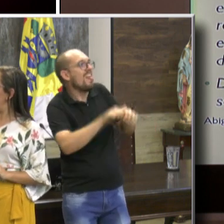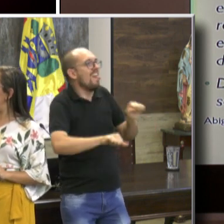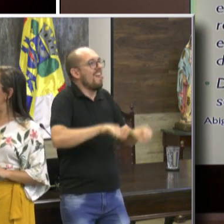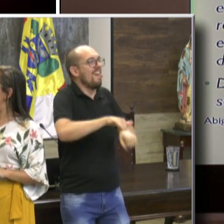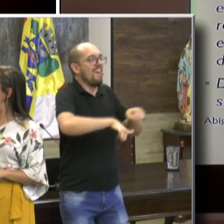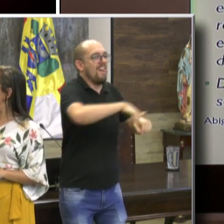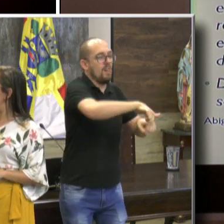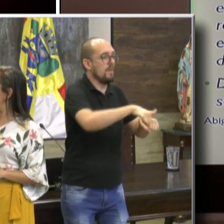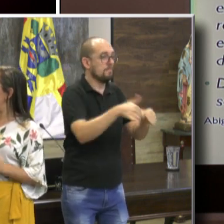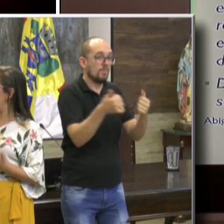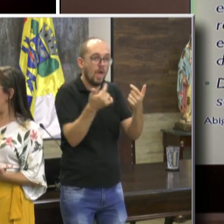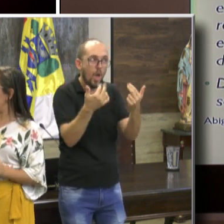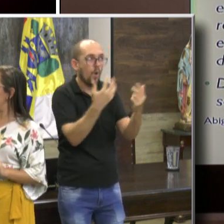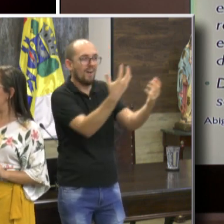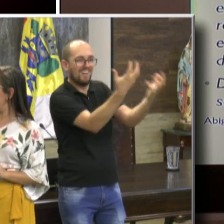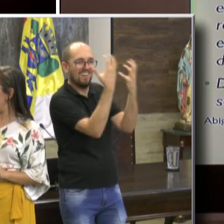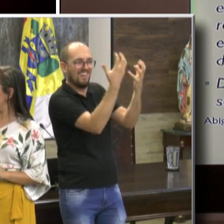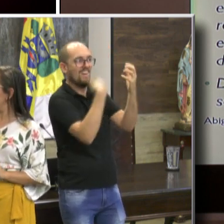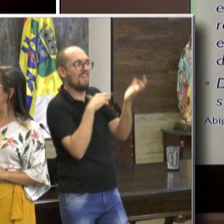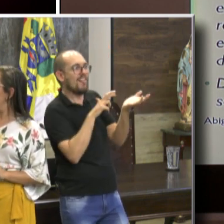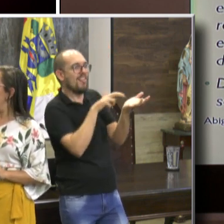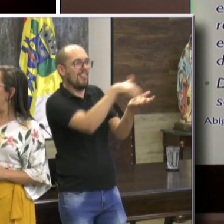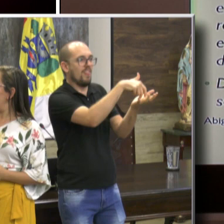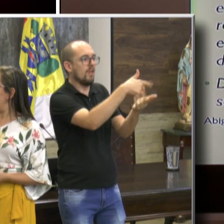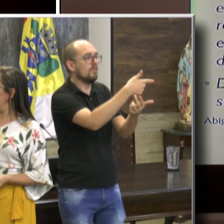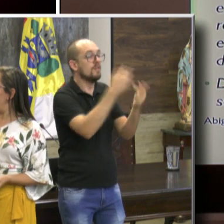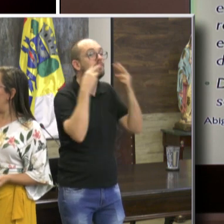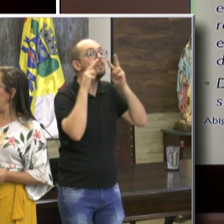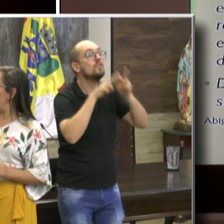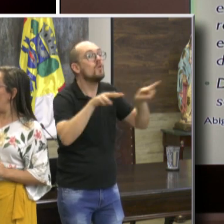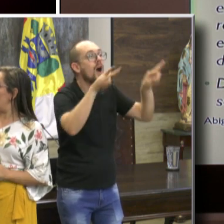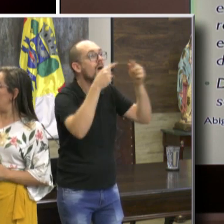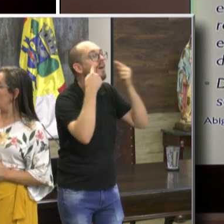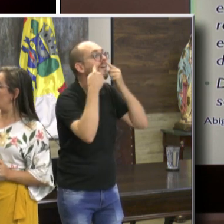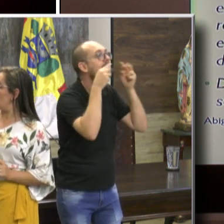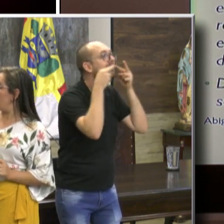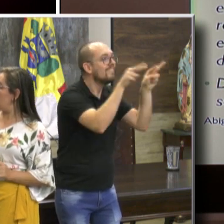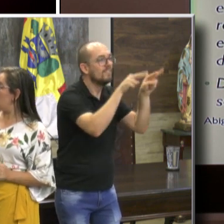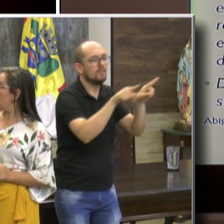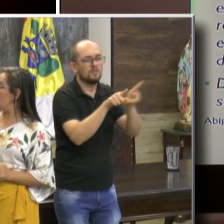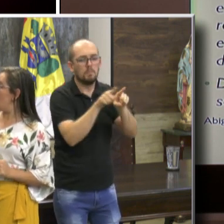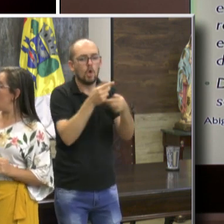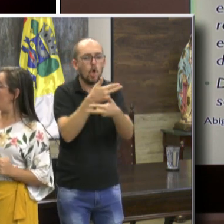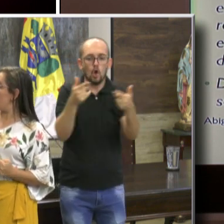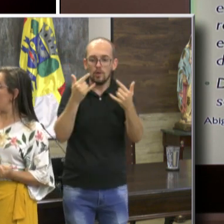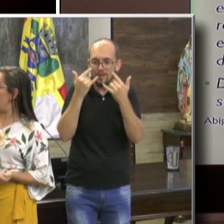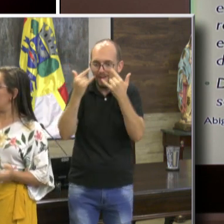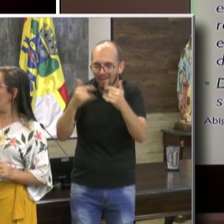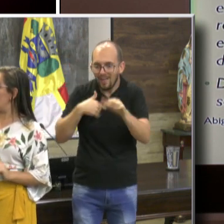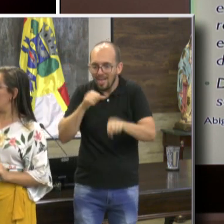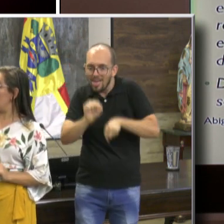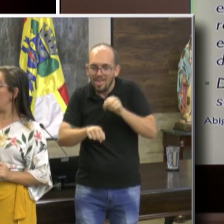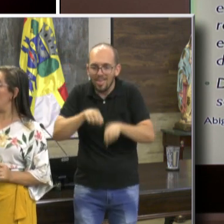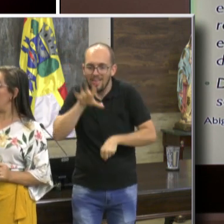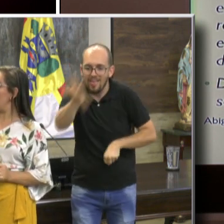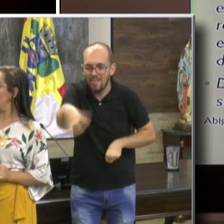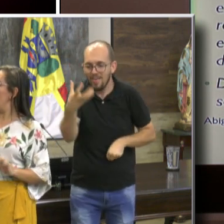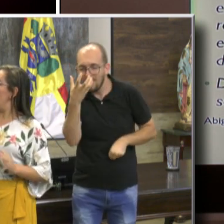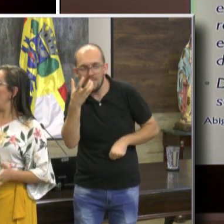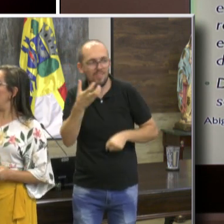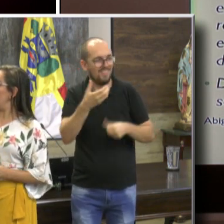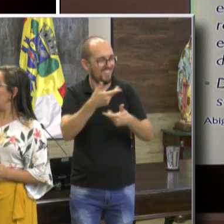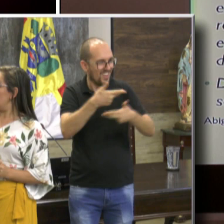por elementos externos, o olhar do outro, um objeto que chama a atenção, uma informação que recebe do